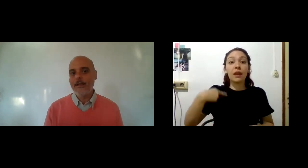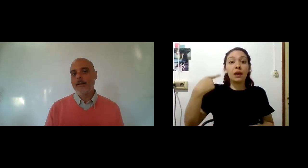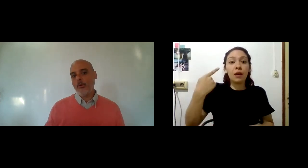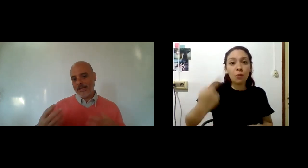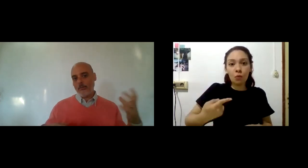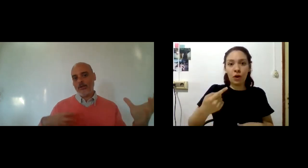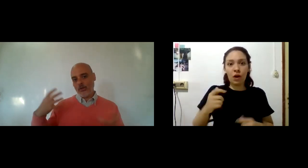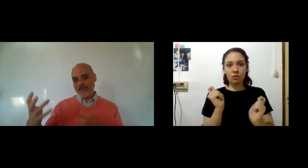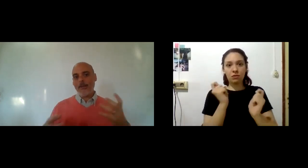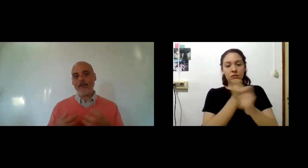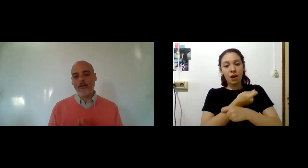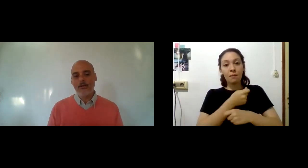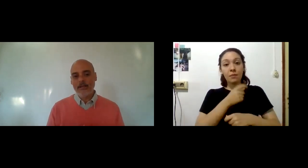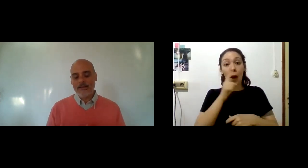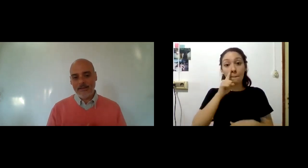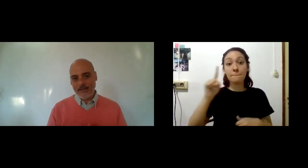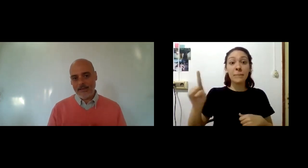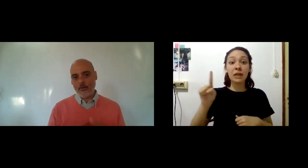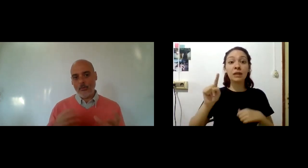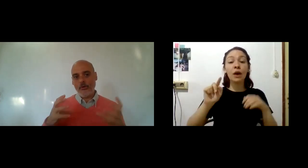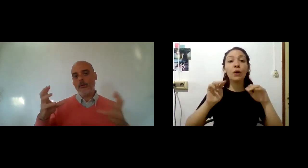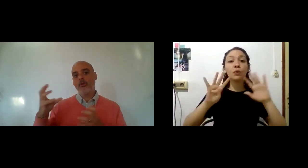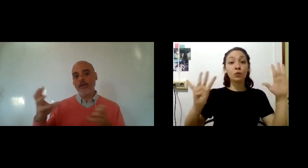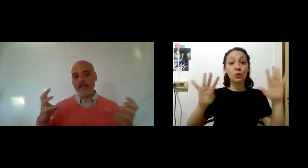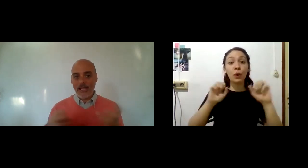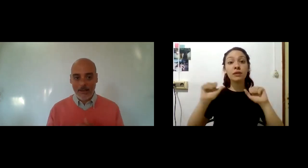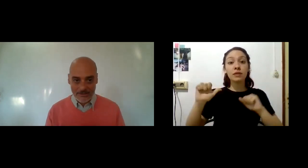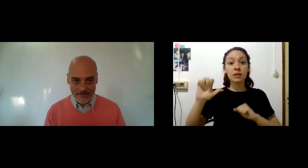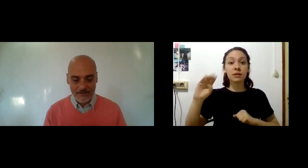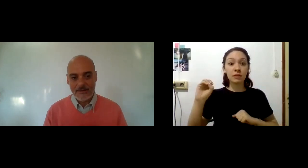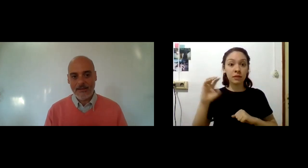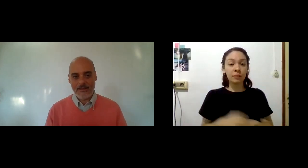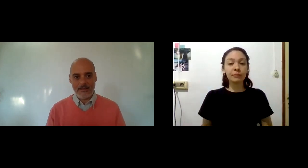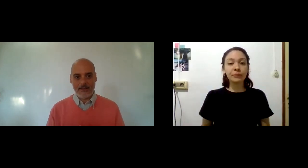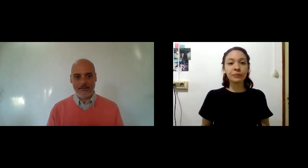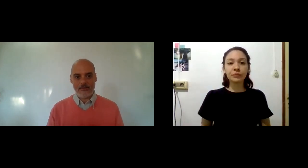1960. Por lo tanto, bueno, todo este marco tiene como dos autores claves,